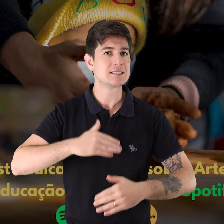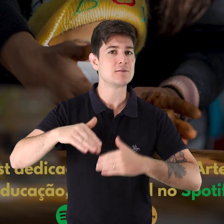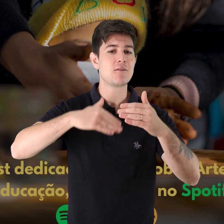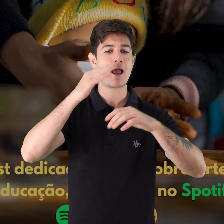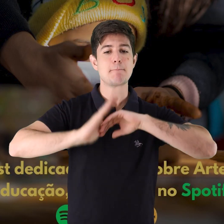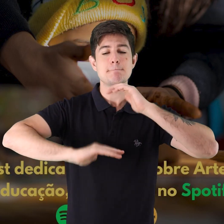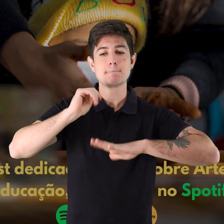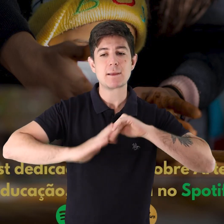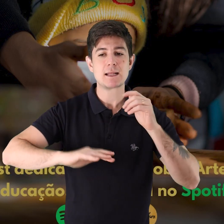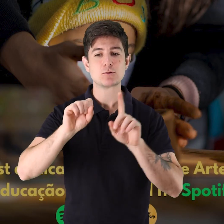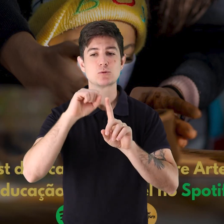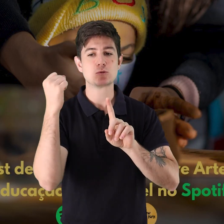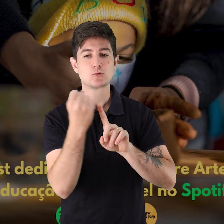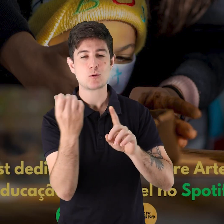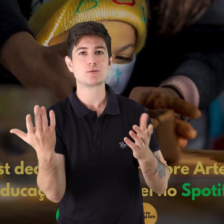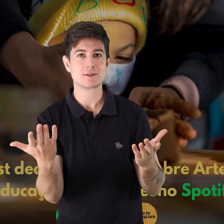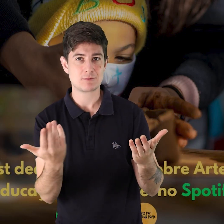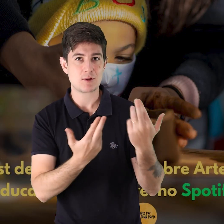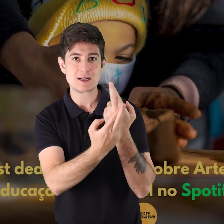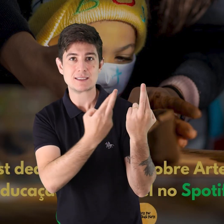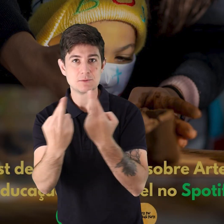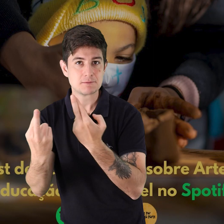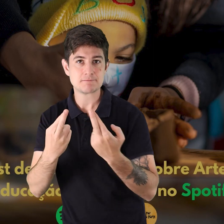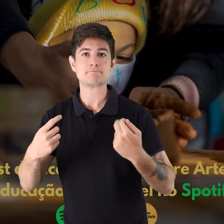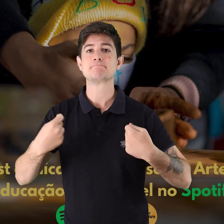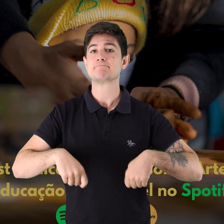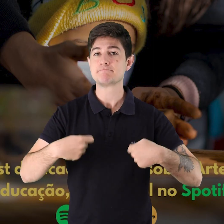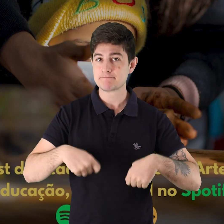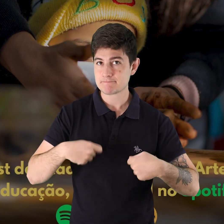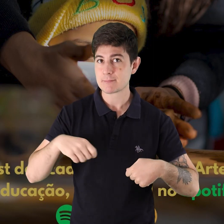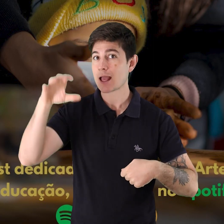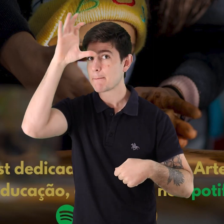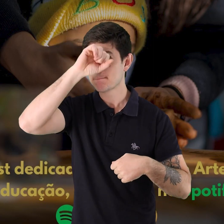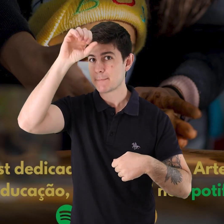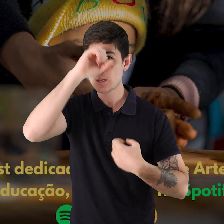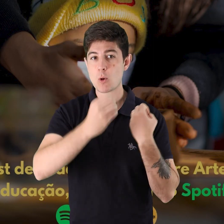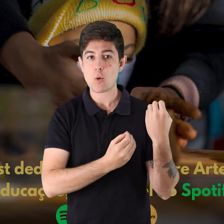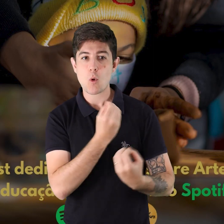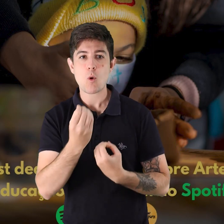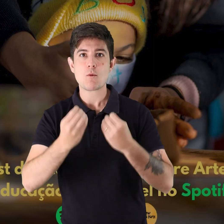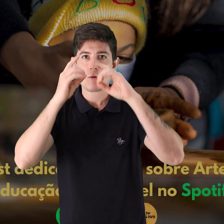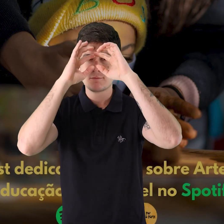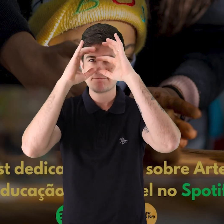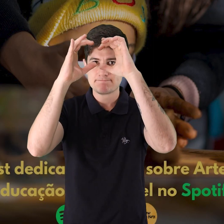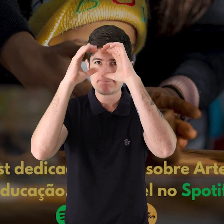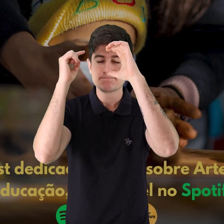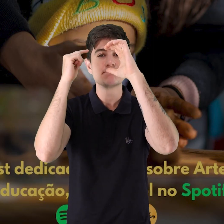precisa desenvolver as habilidades socioemocionais, as habilidades, né,